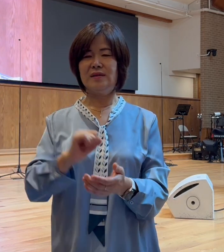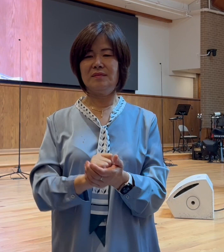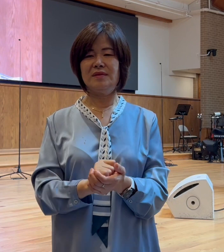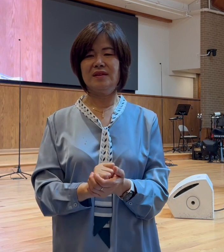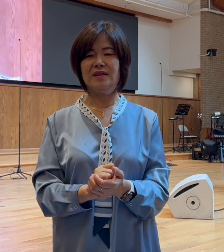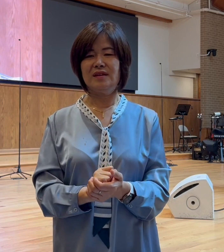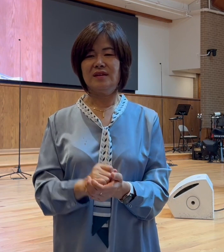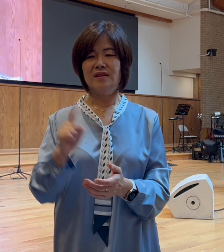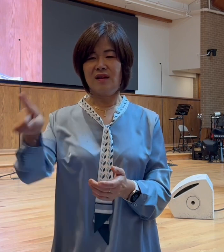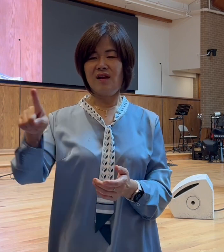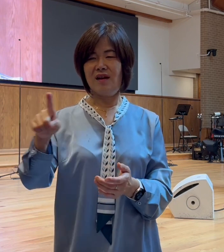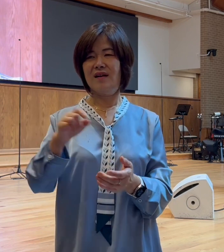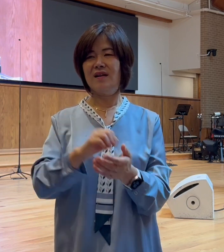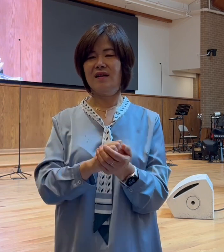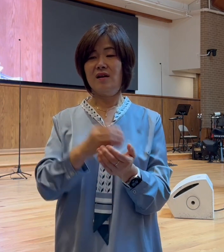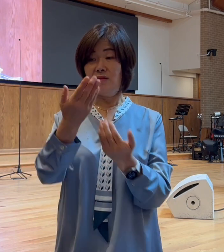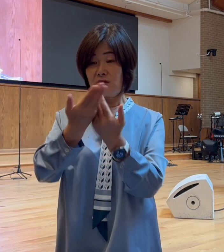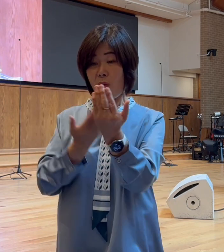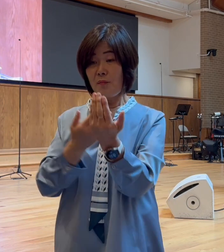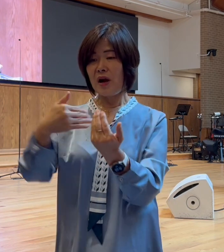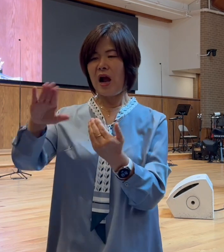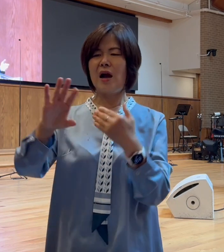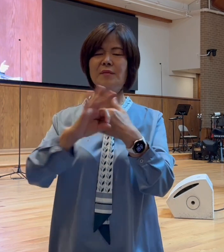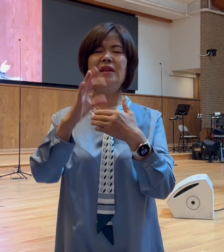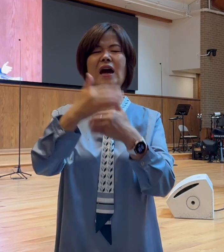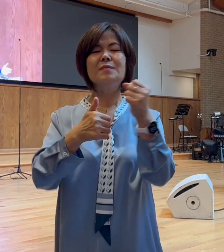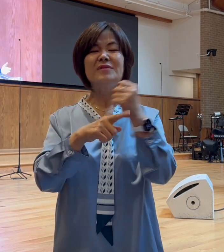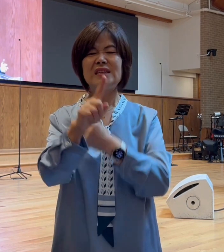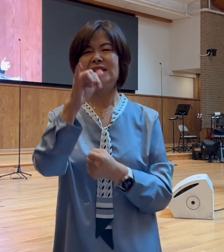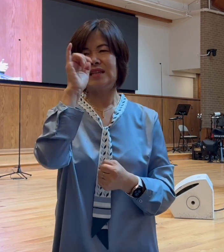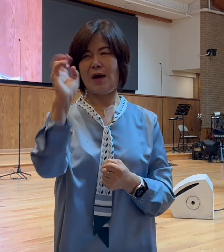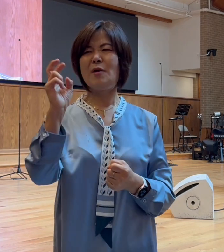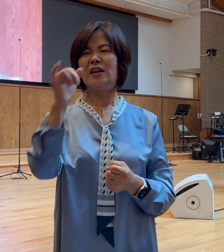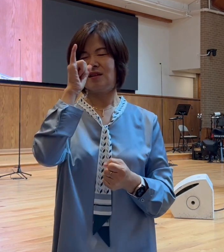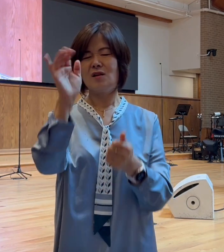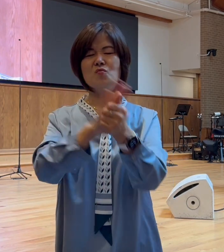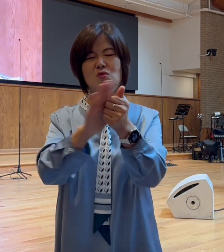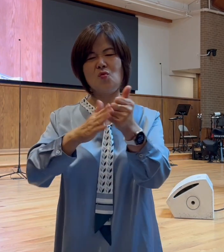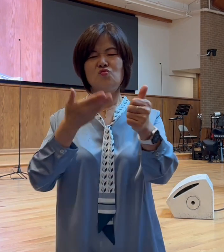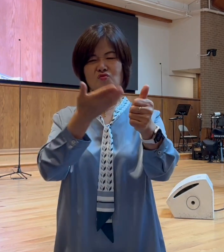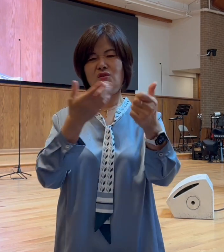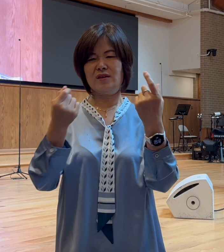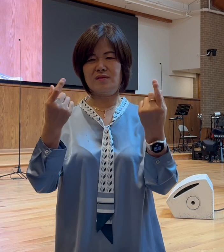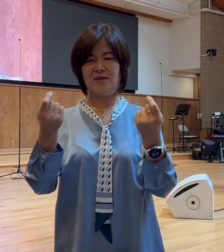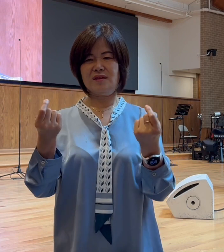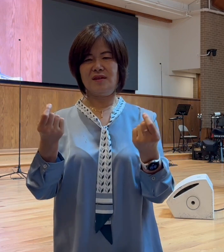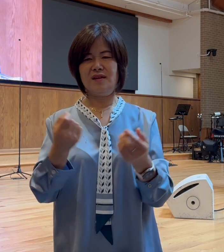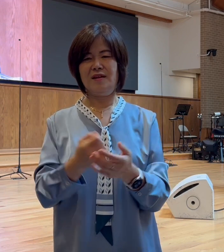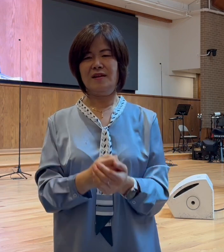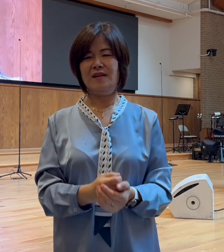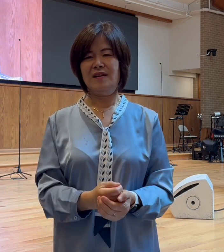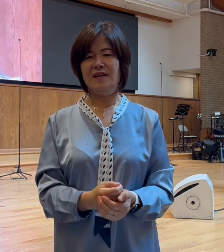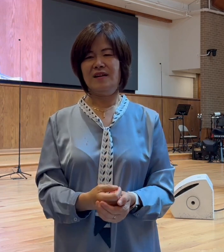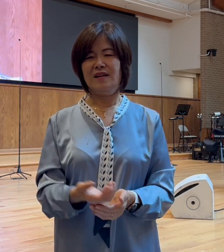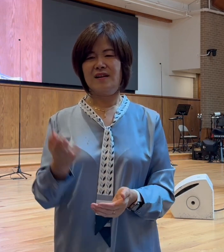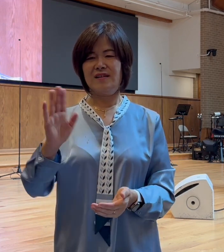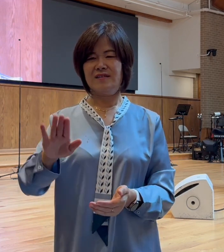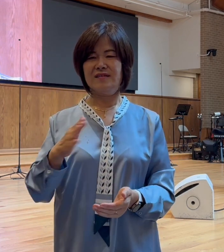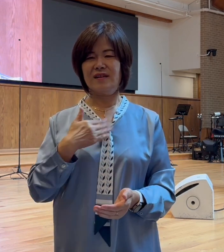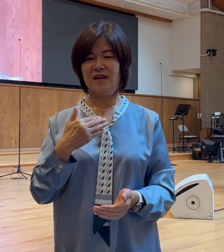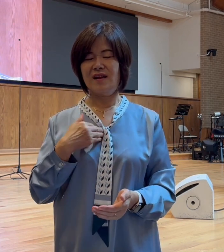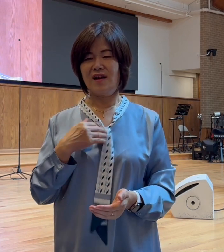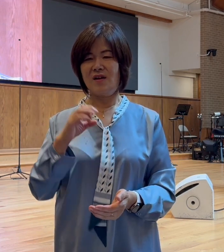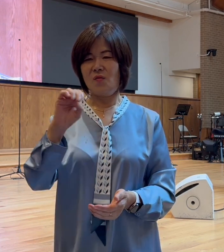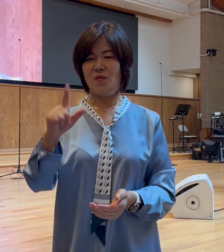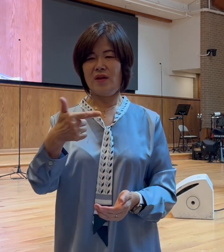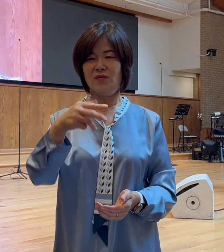야 네가 거기 가게 된데 하나님의 뜻이 있을 거야 이렇게 하면 위로한 것 같아요. 그래서 저에게 전화 왔어요. 아버님 제가 완도 가게 된